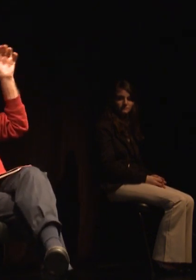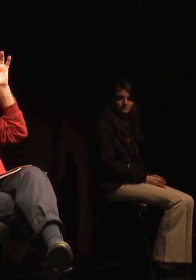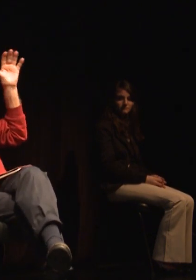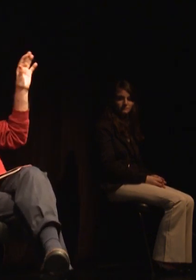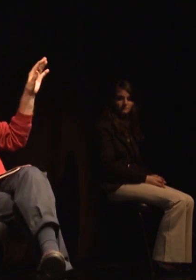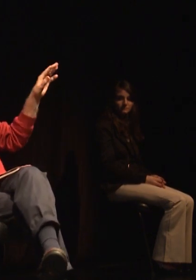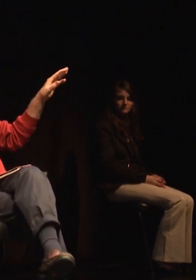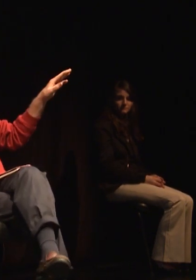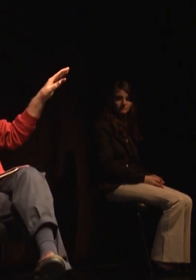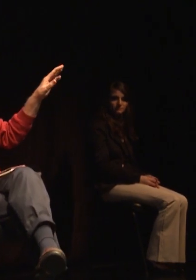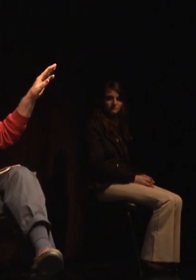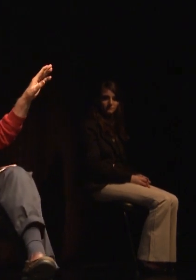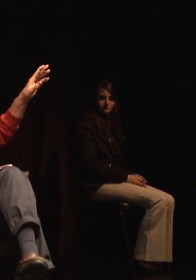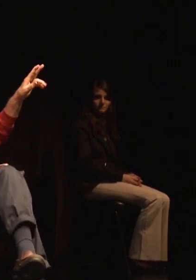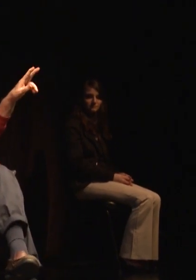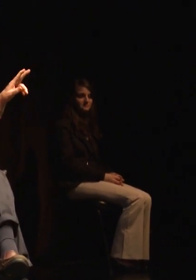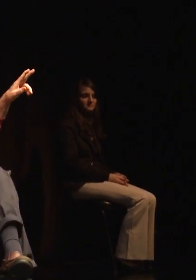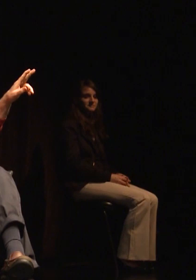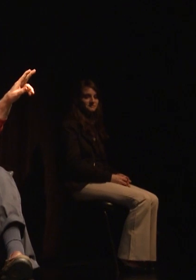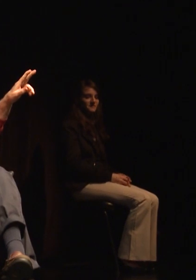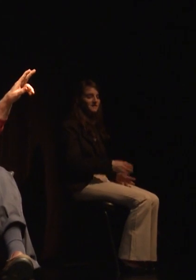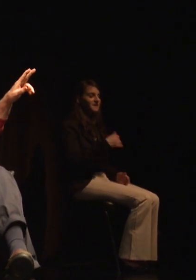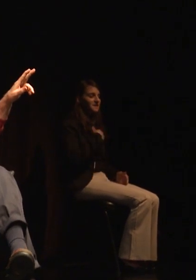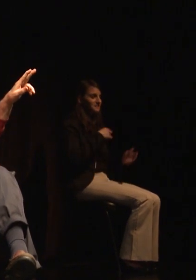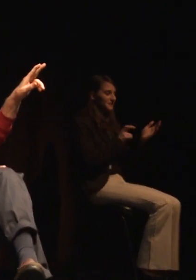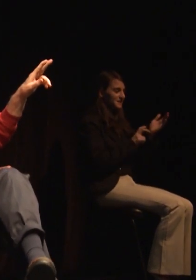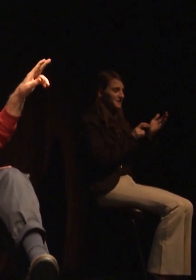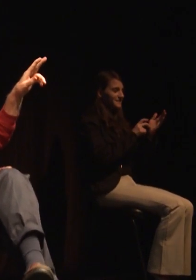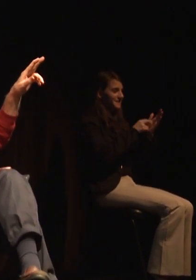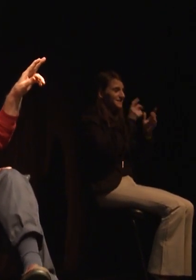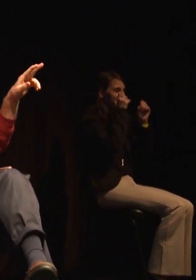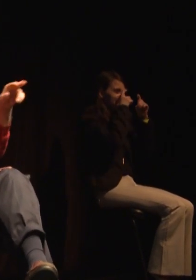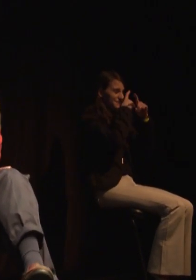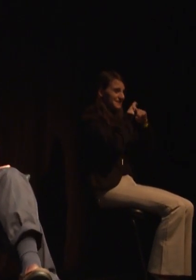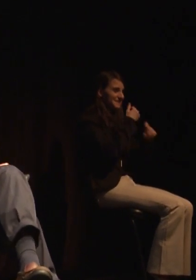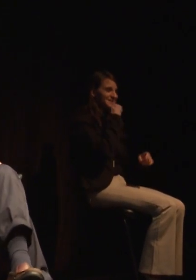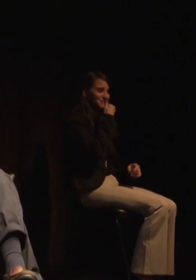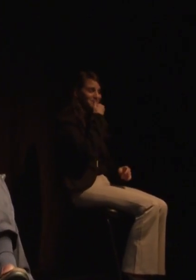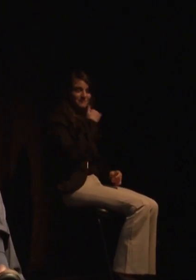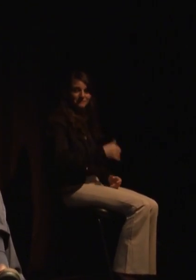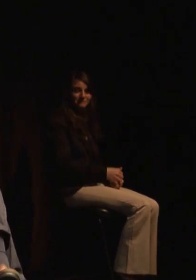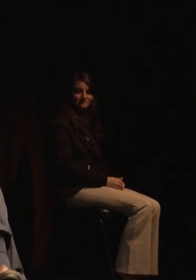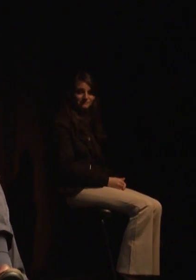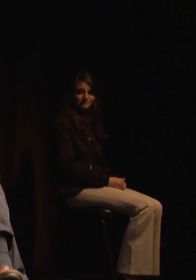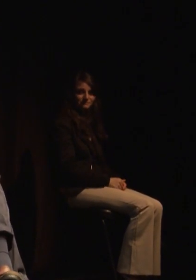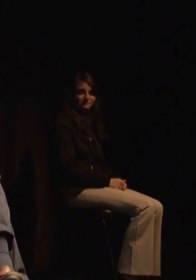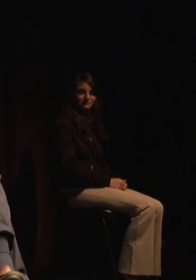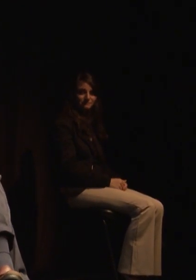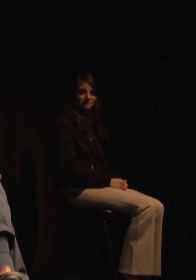E escada não arrisco mais do que 2 degraus. Se for 4, você sobe correndo. Né? Se for 4, você embala,